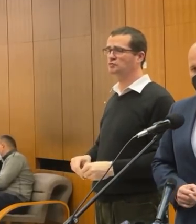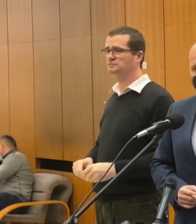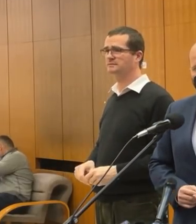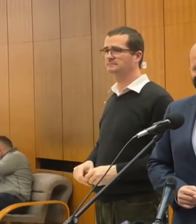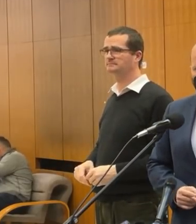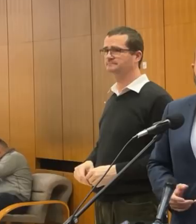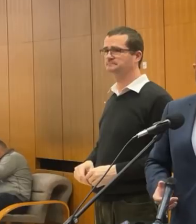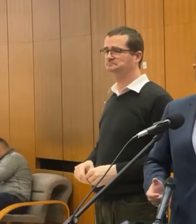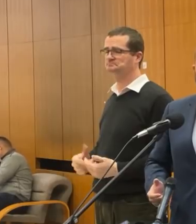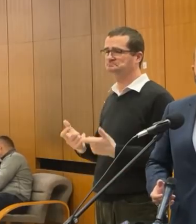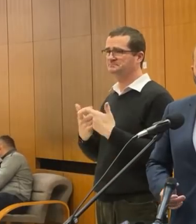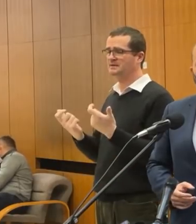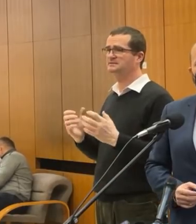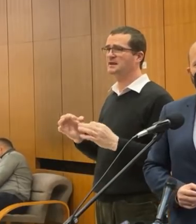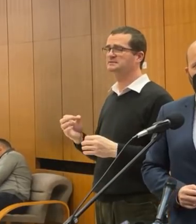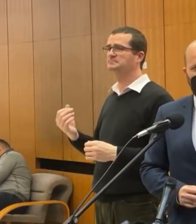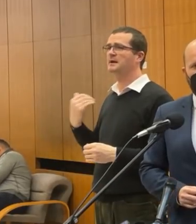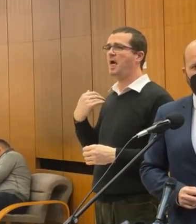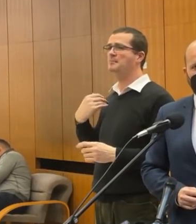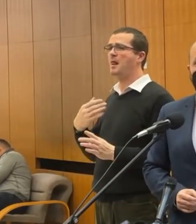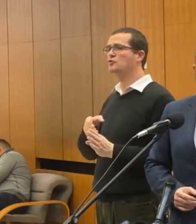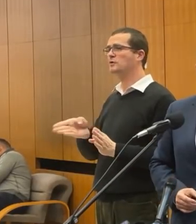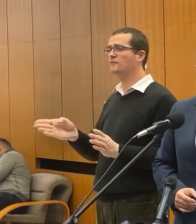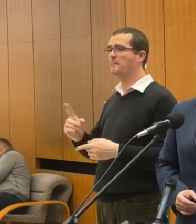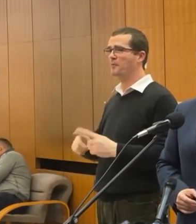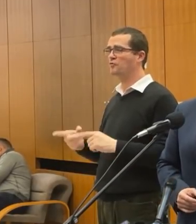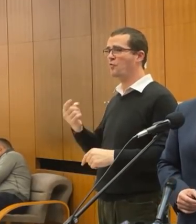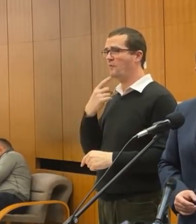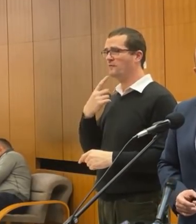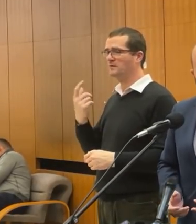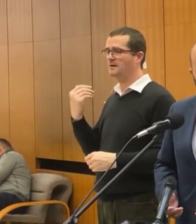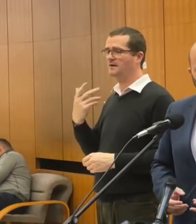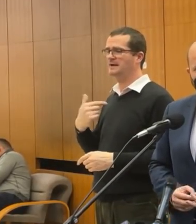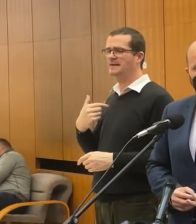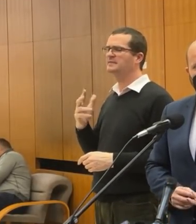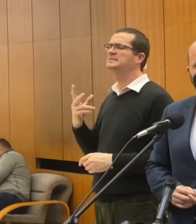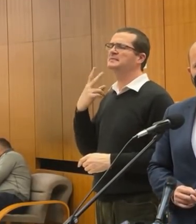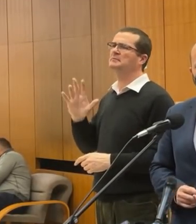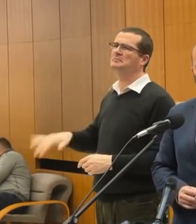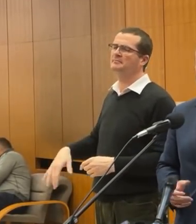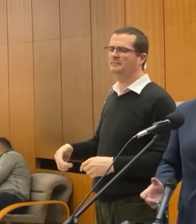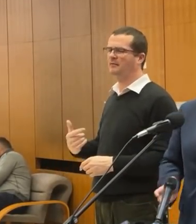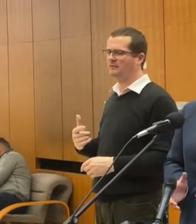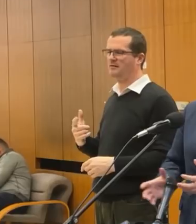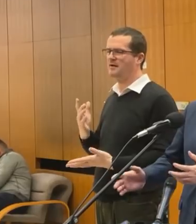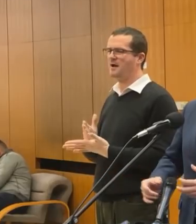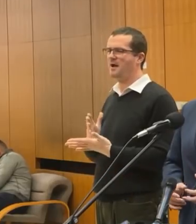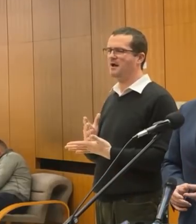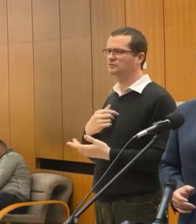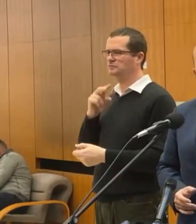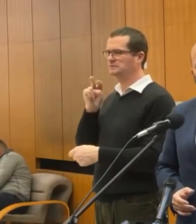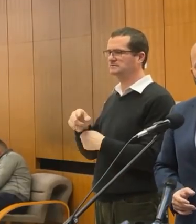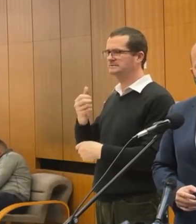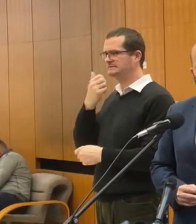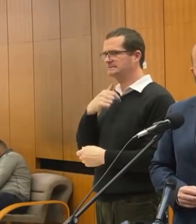Tak samozrejme, asi by klamal ktorýkoľvek politik, aj tí, ktorí to hovoria, podľa mňa klamu, že nesledujú prieskumy verejnej mienky, lebo je to